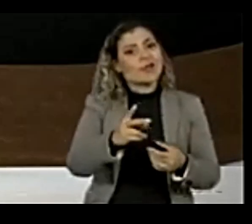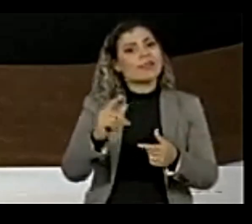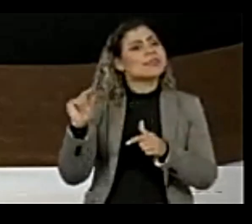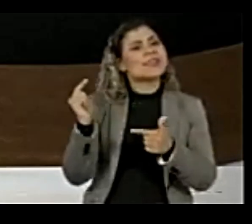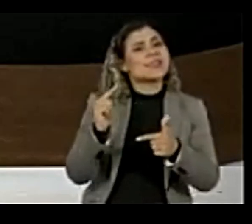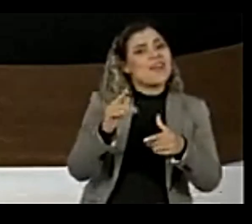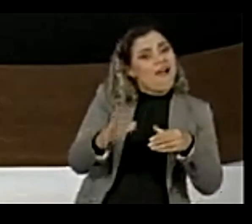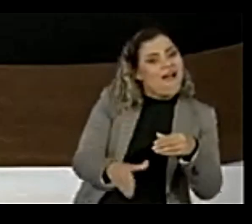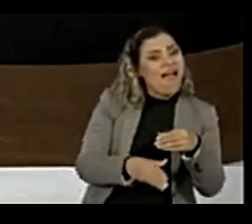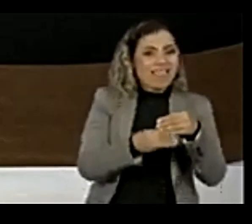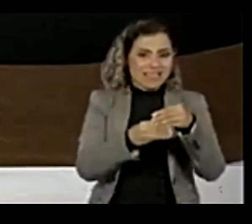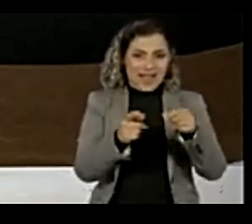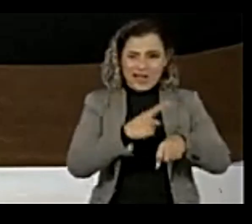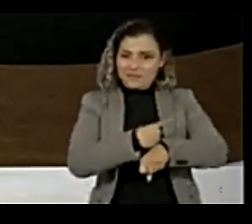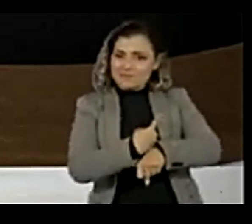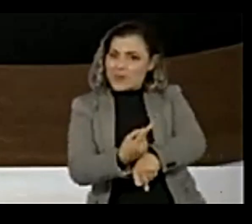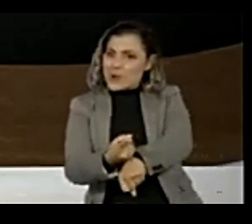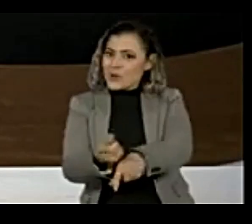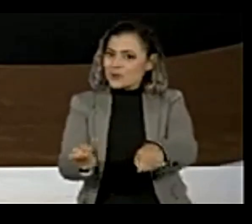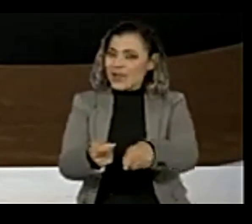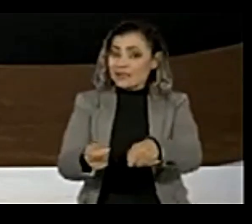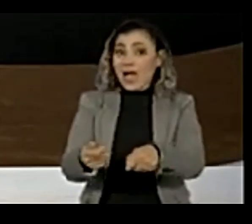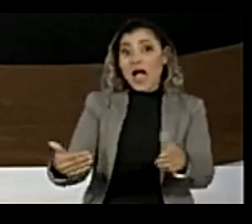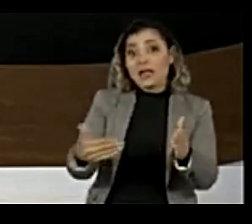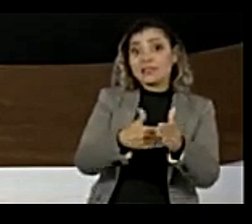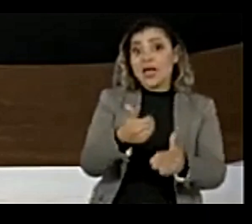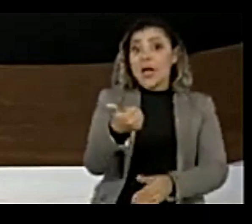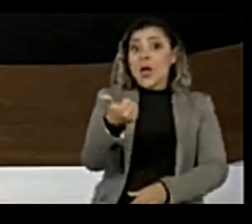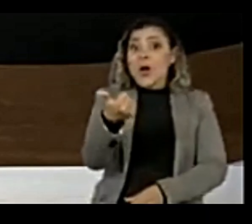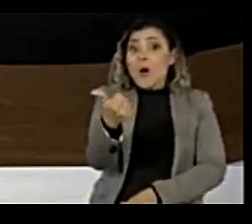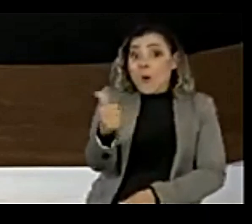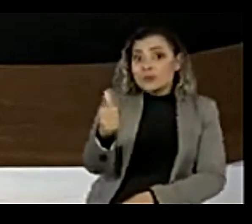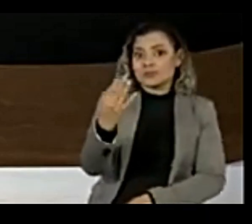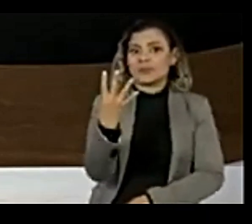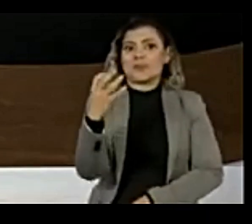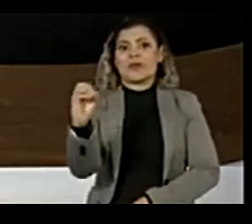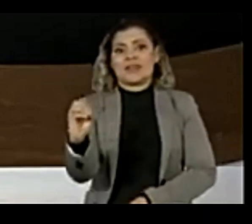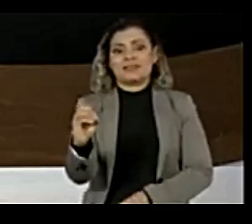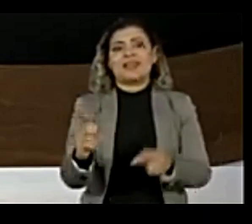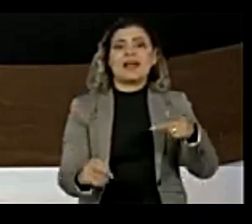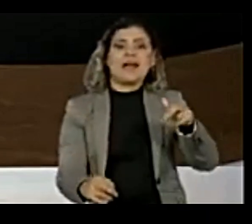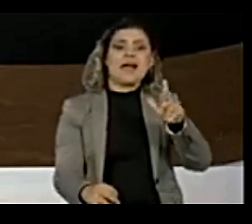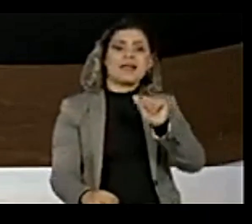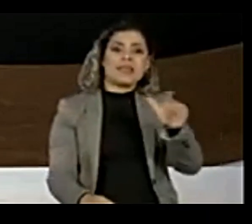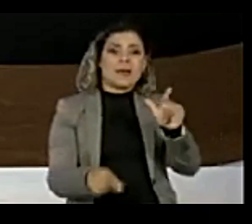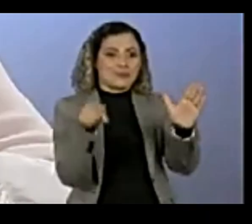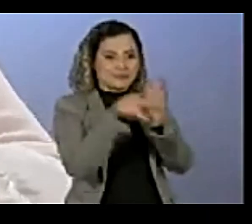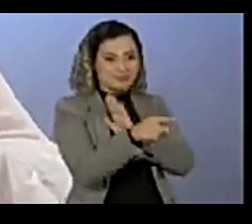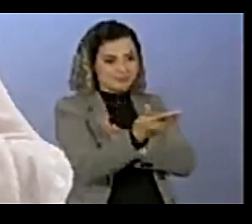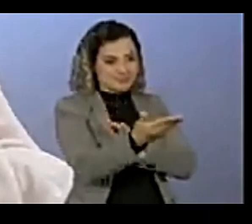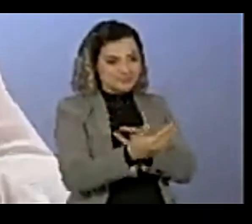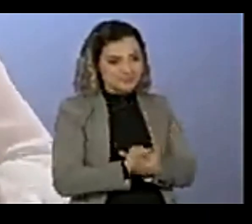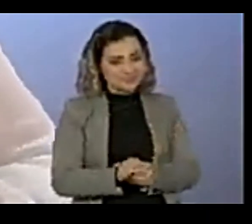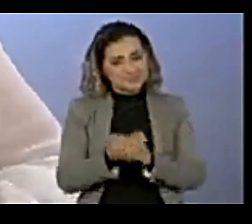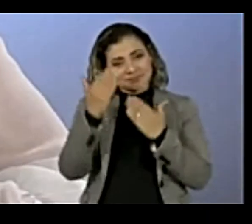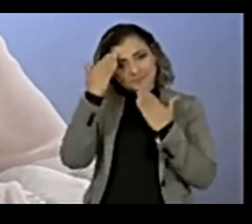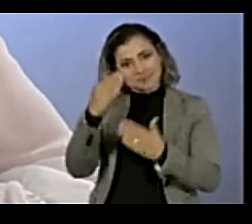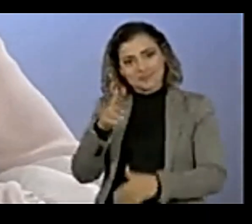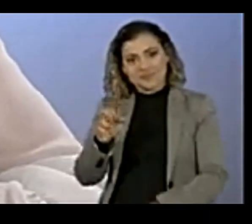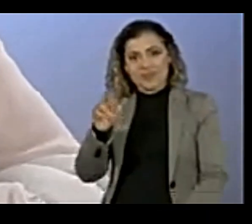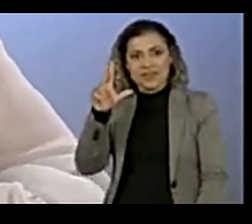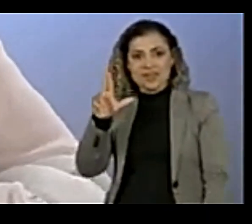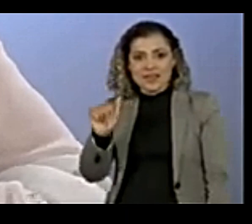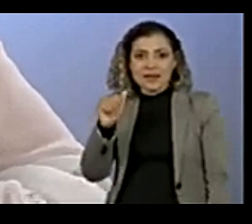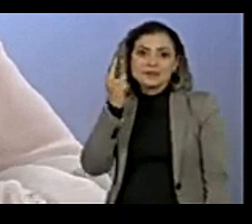tradicional esticadinha. Vamos juntos até às 11h40, agora com a pergunta da Raquel Sherazade, por favor. Obrigada, Vera. Felipe,